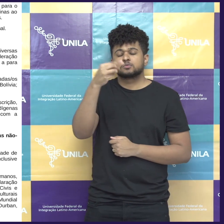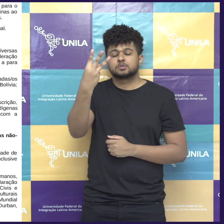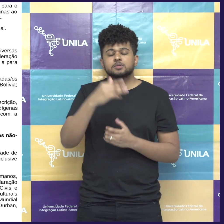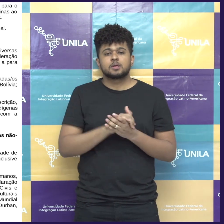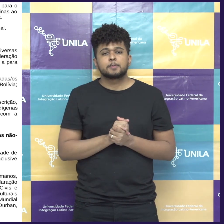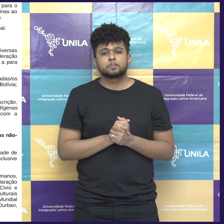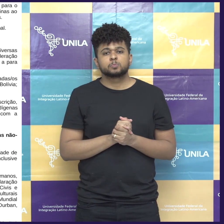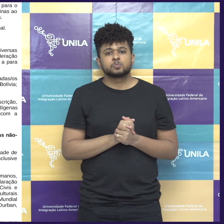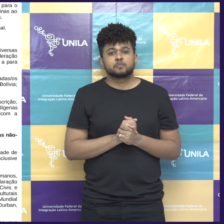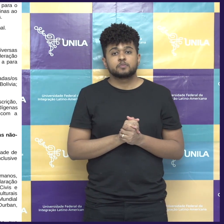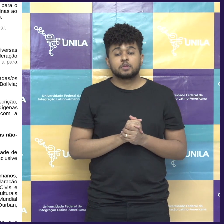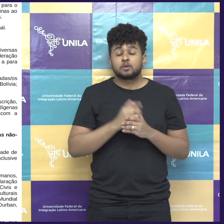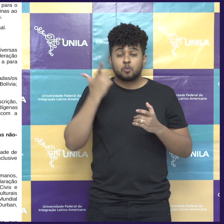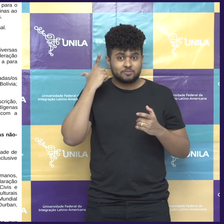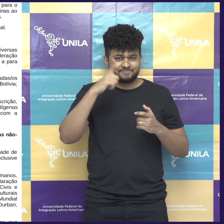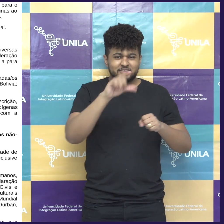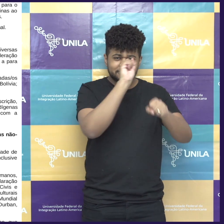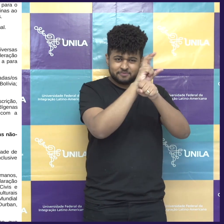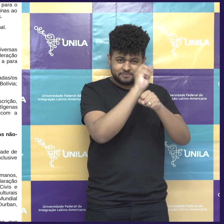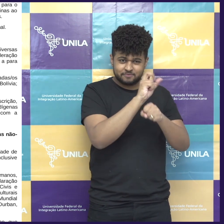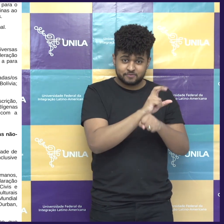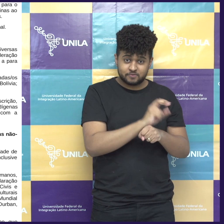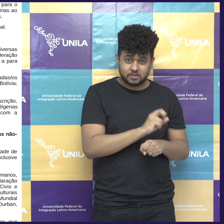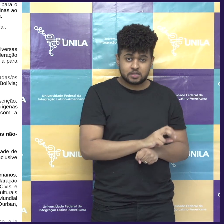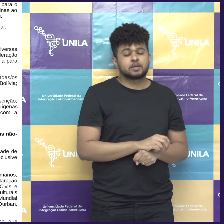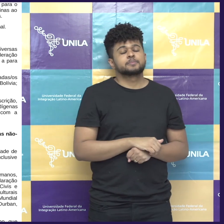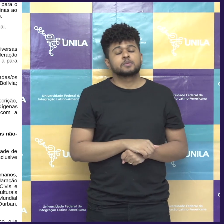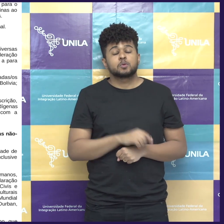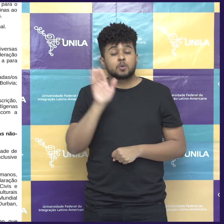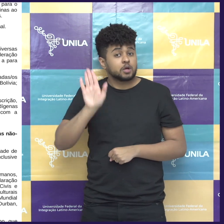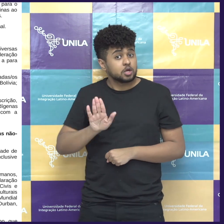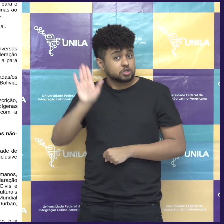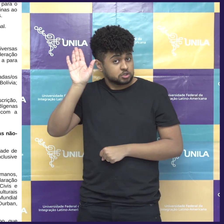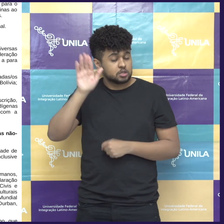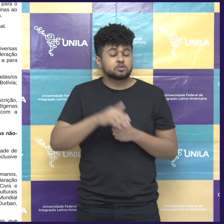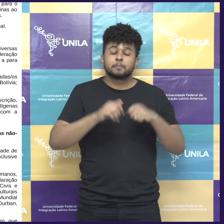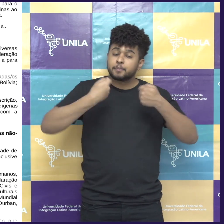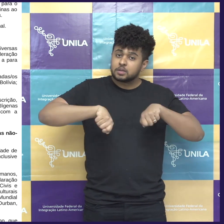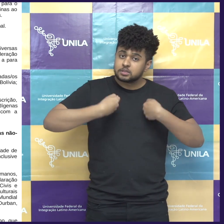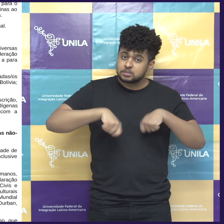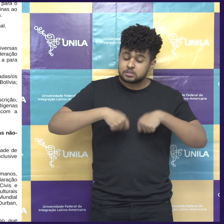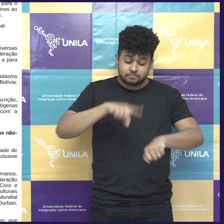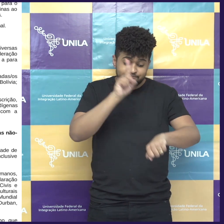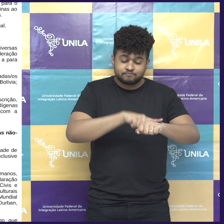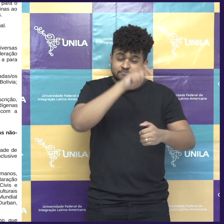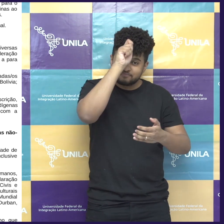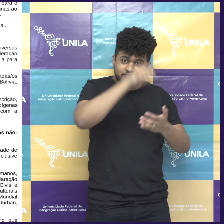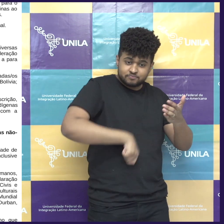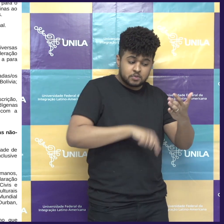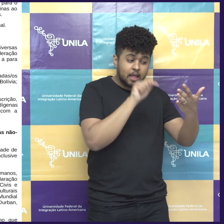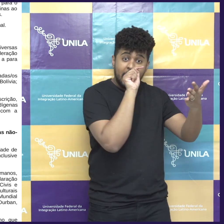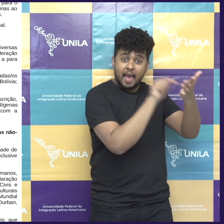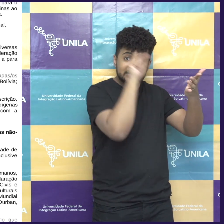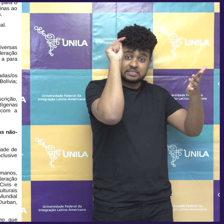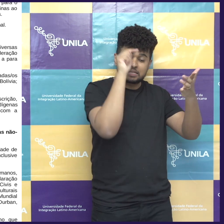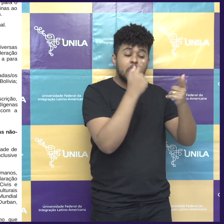3.3.3. Para concorrer às vagas reservadas, o candidato deverá, no ato da inscrição, assinalar